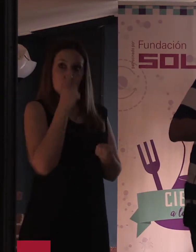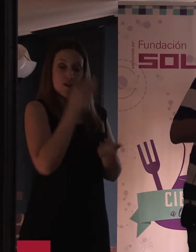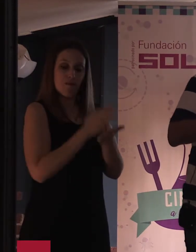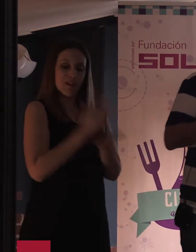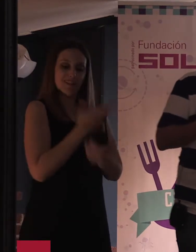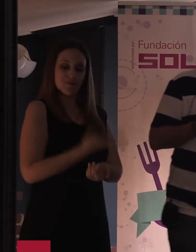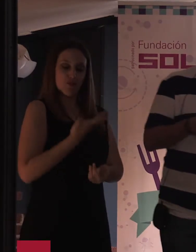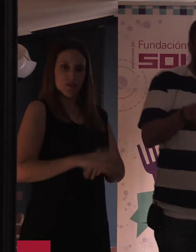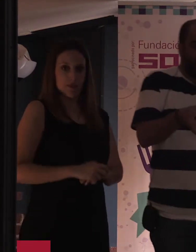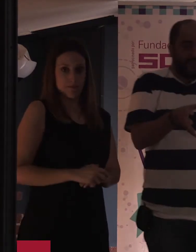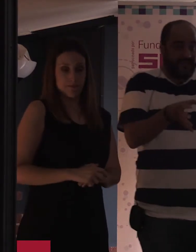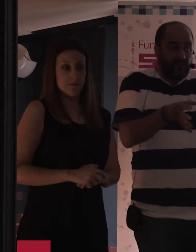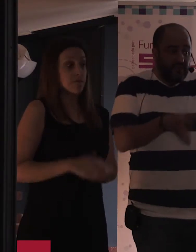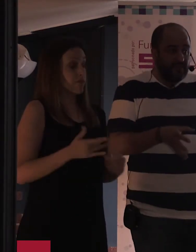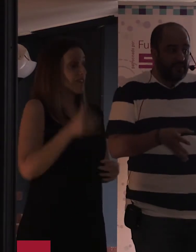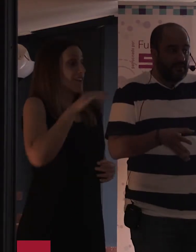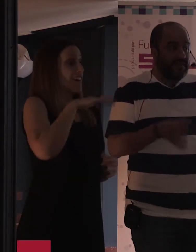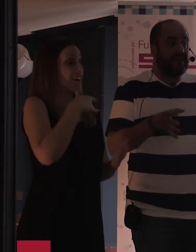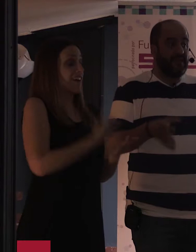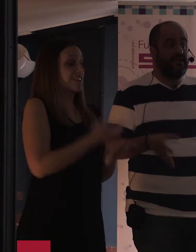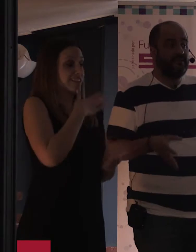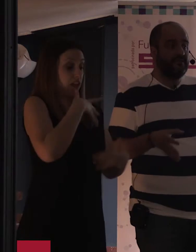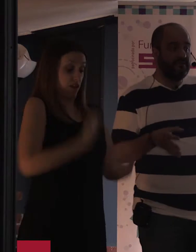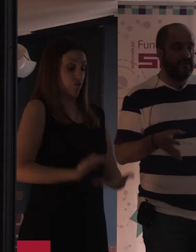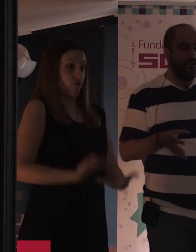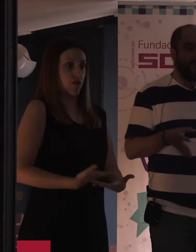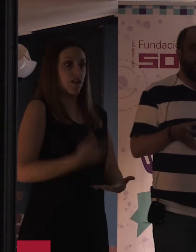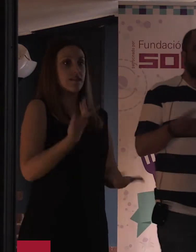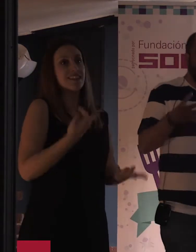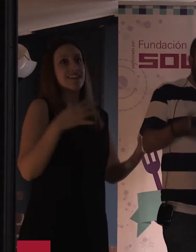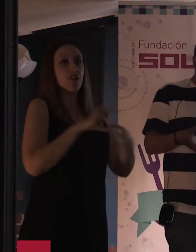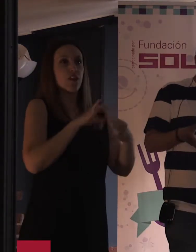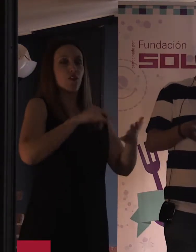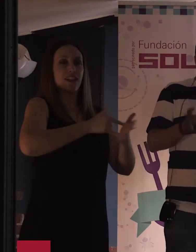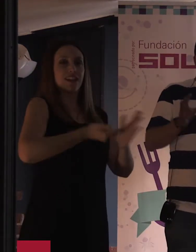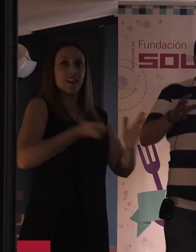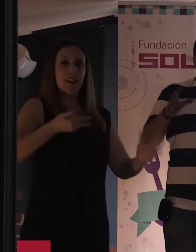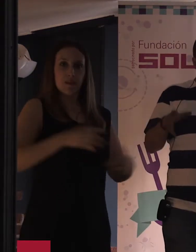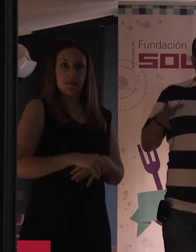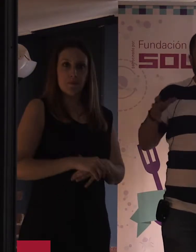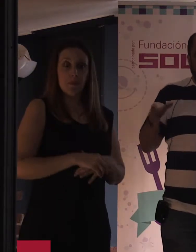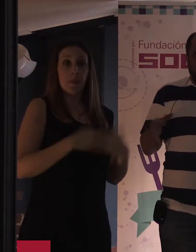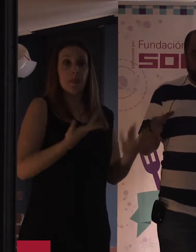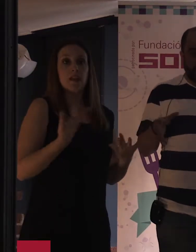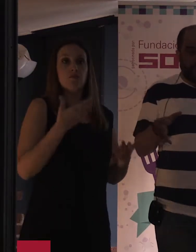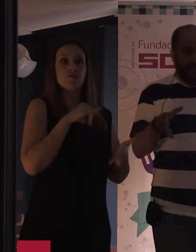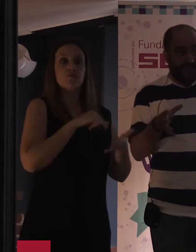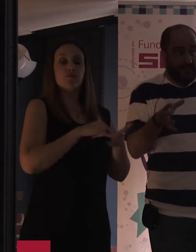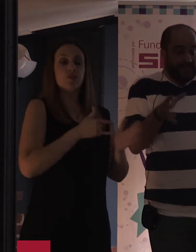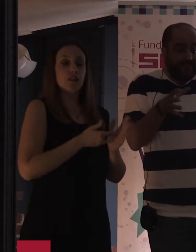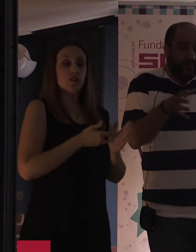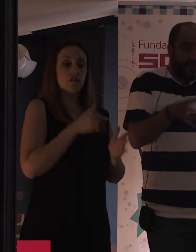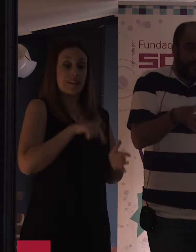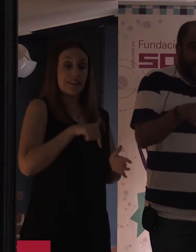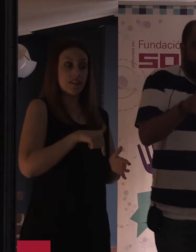digo, es un proyecto a fecha de hoy de ingeniería. Es un proyecto donde, en el estado en el que estamos, porque